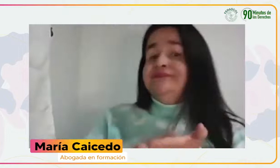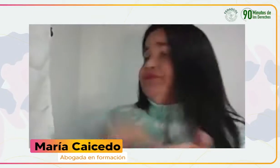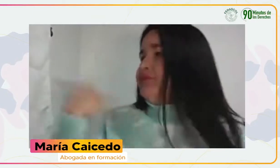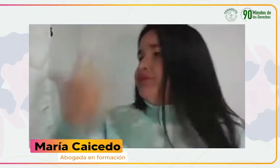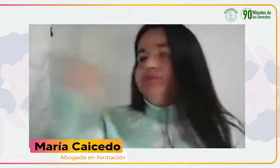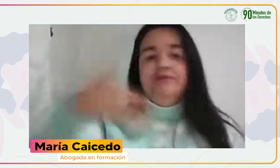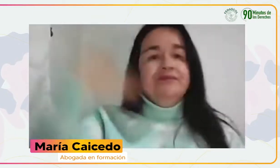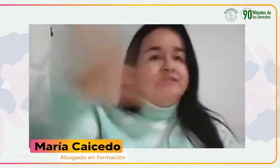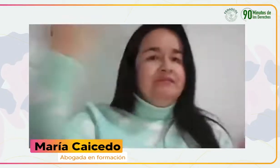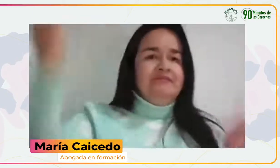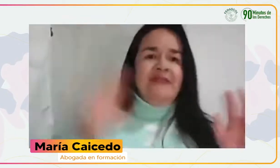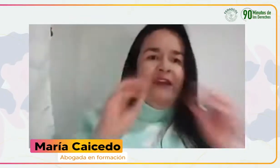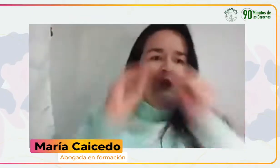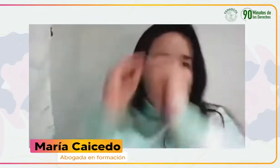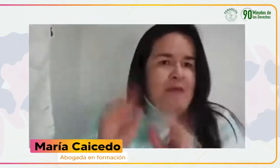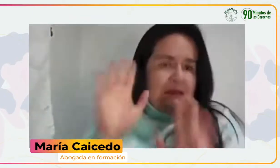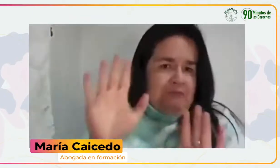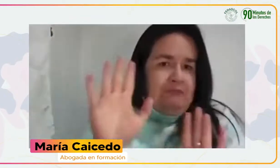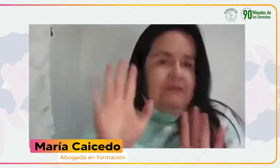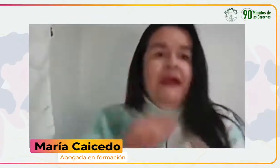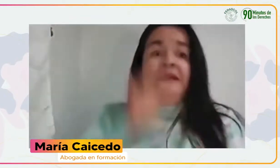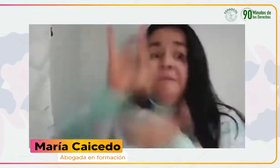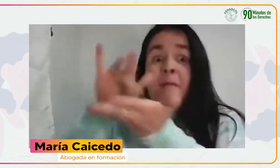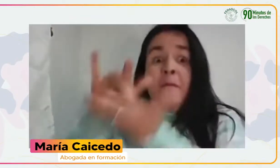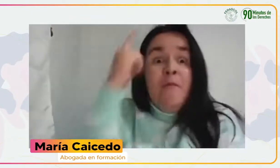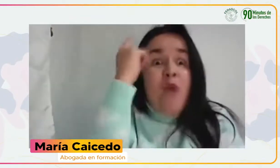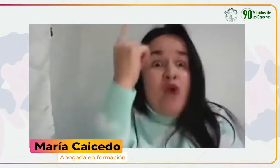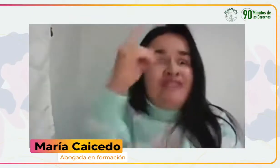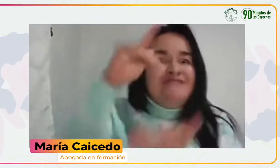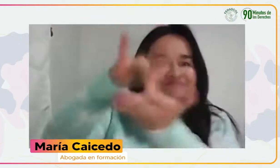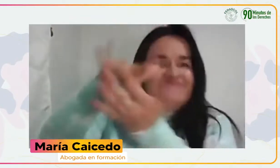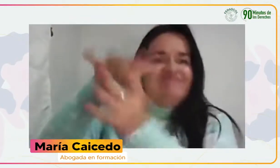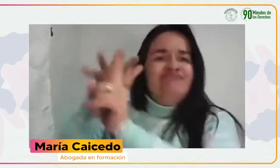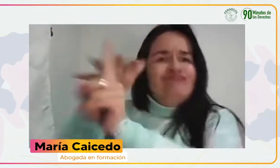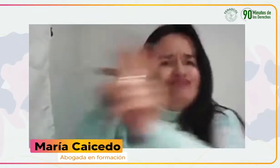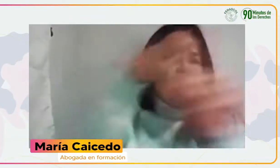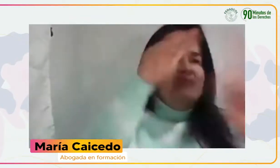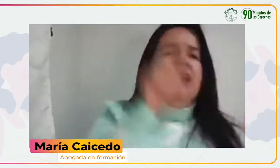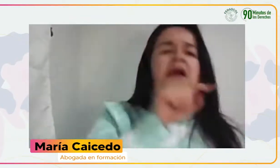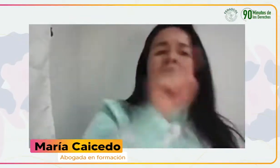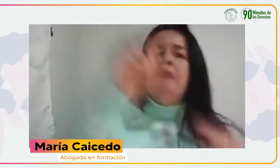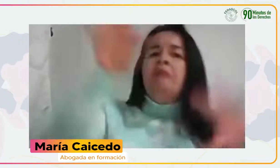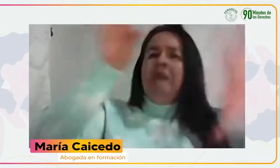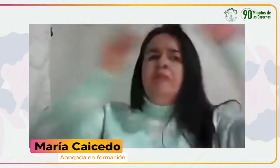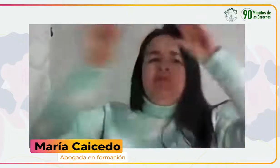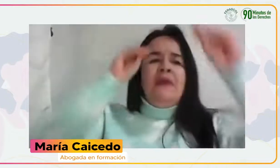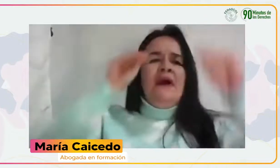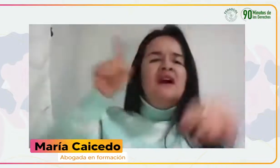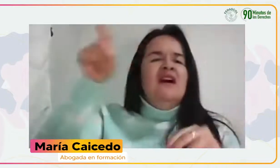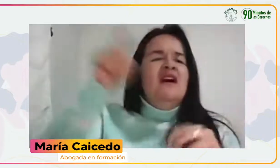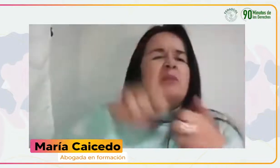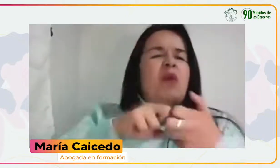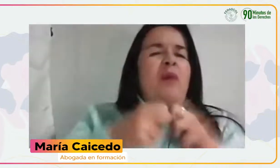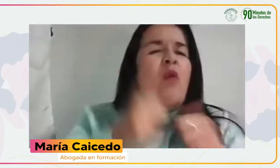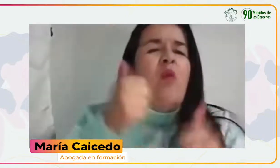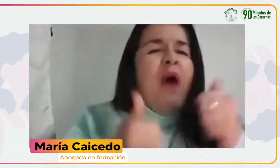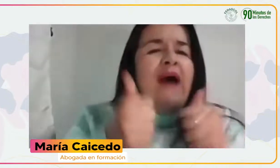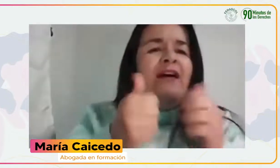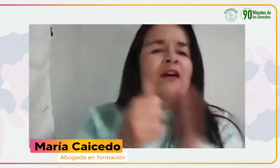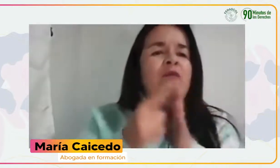pero otros no, hacen el servicio como por hacerlo y por cumplirlo. Hemos encontrado estas situaciones y realmente de